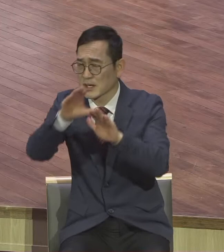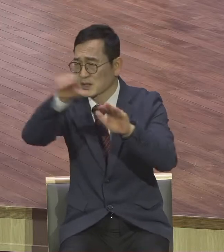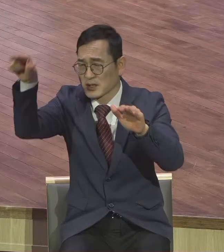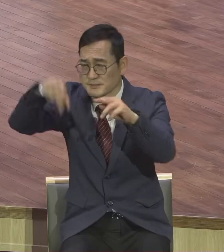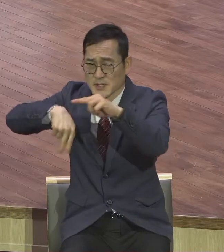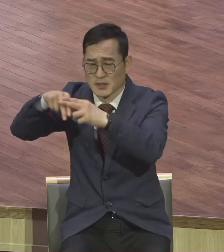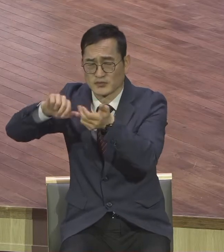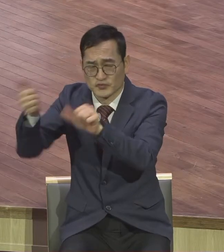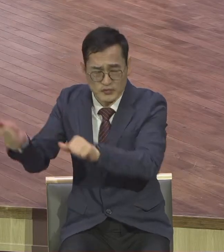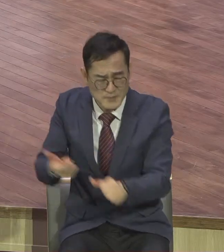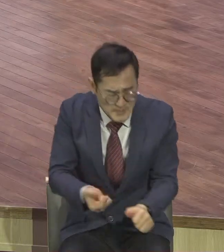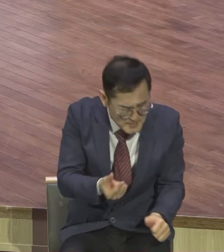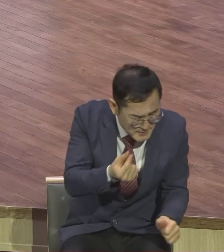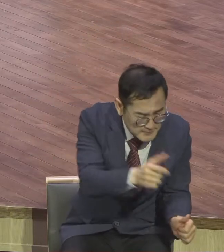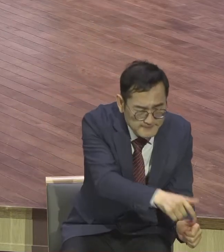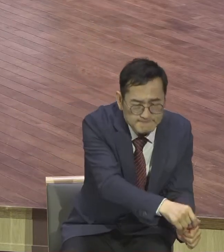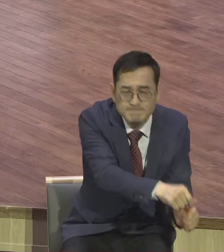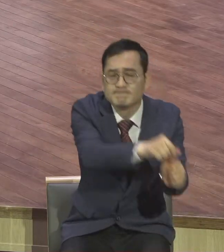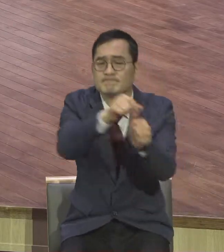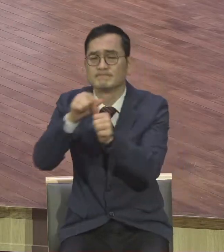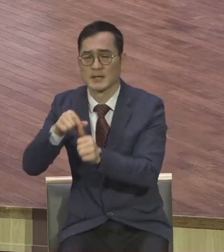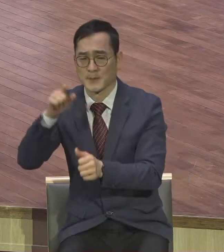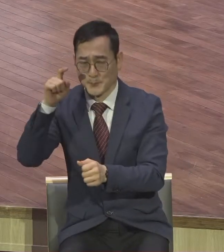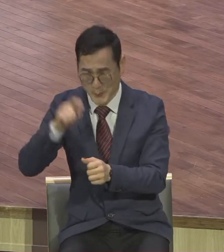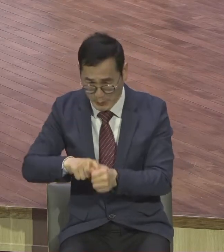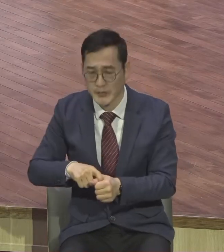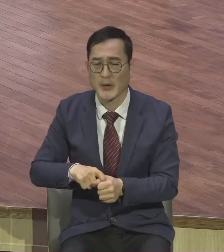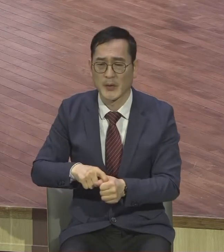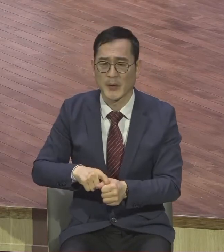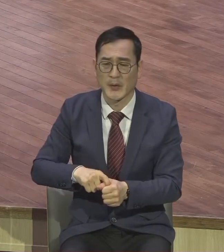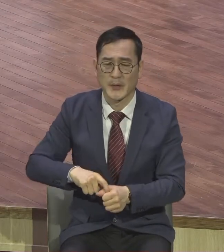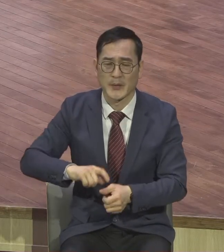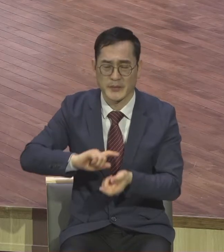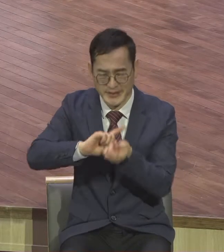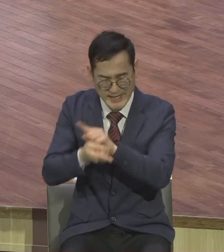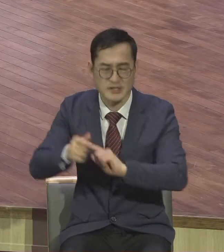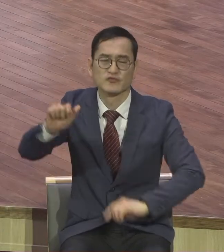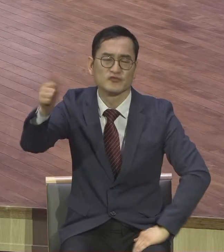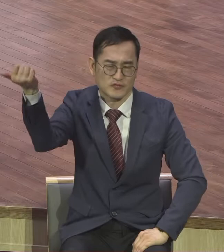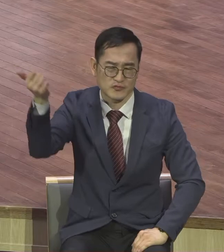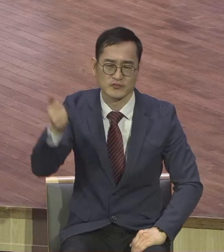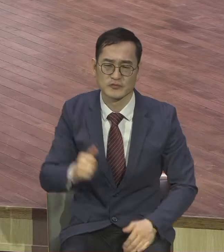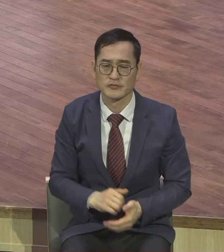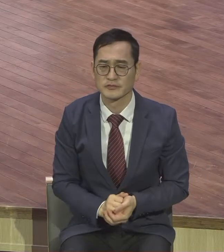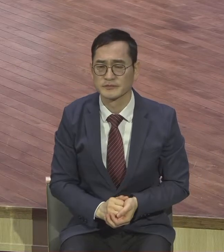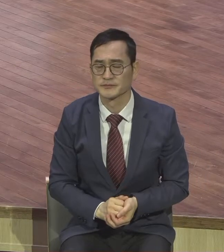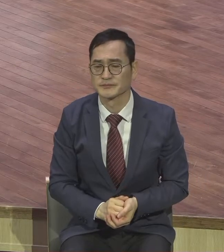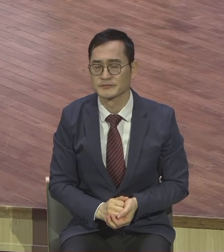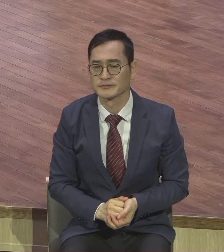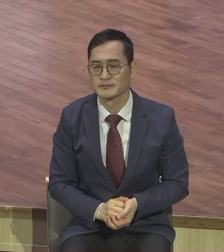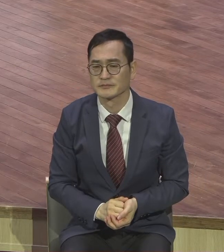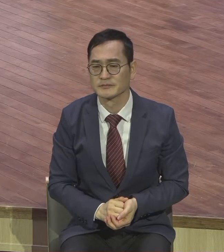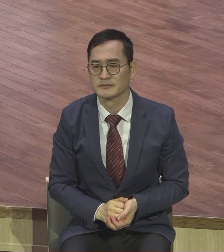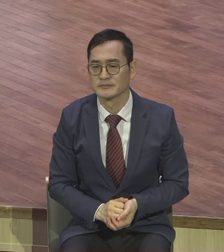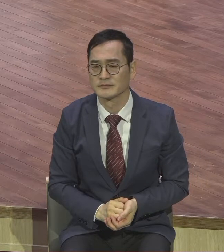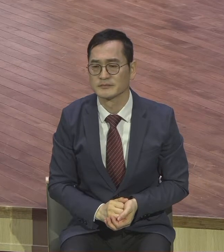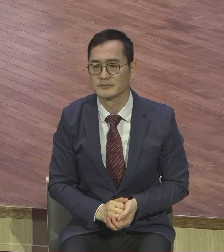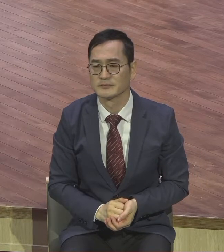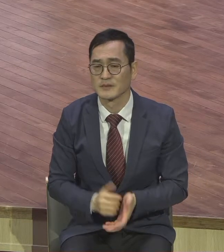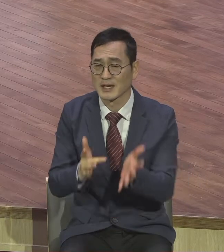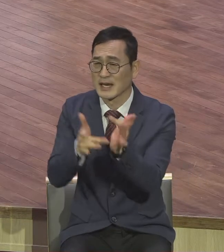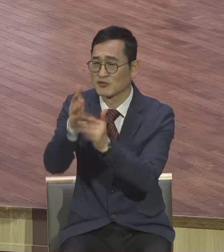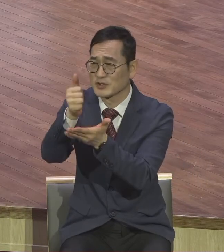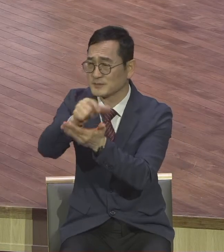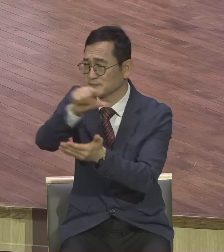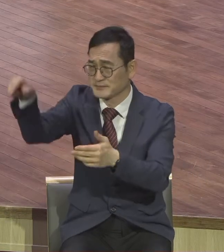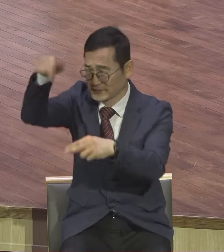길로 인도하기 위해서 이 식당을 지신 거다 예수 거시도의 보일로 우리가 가지고 있던 모든